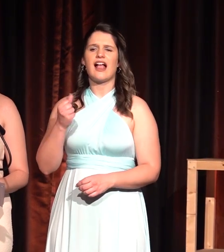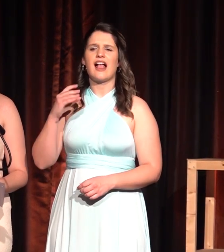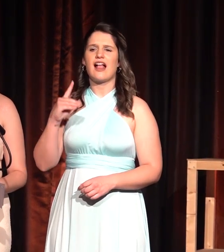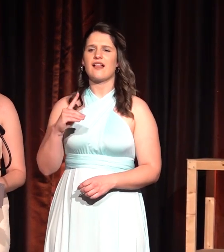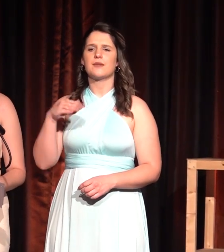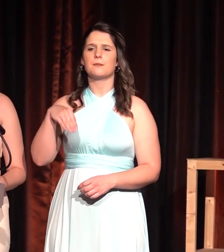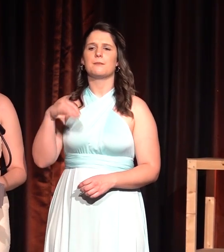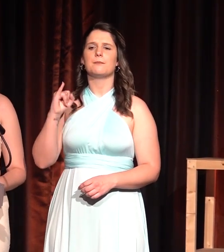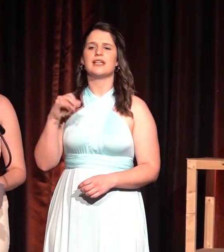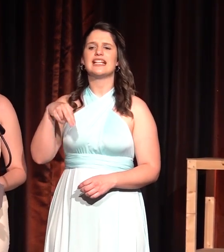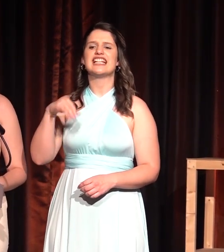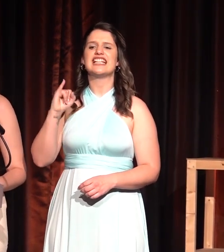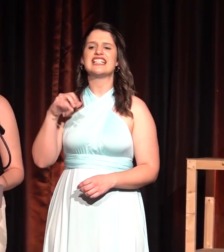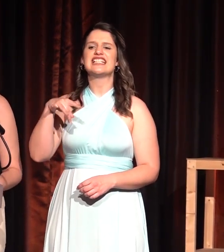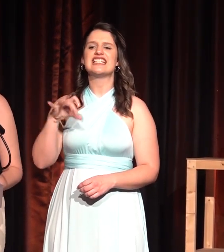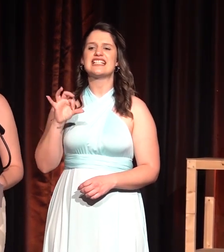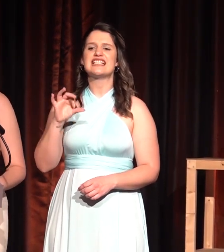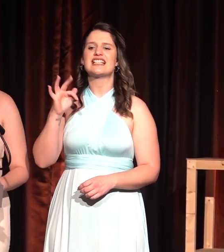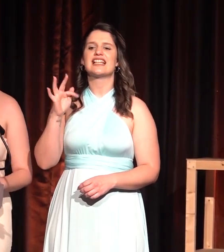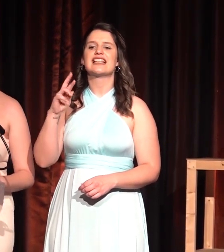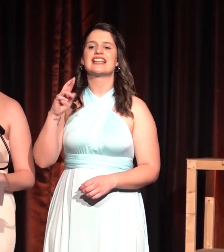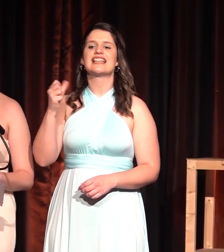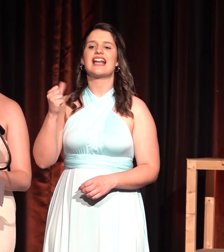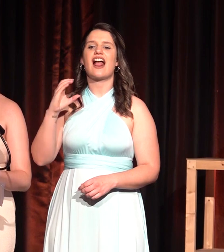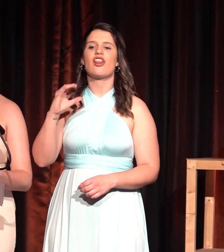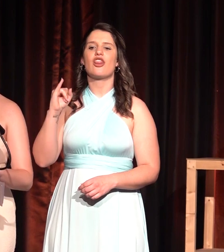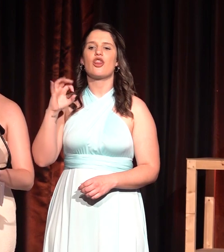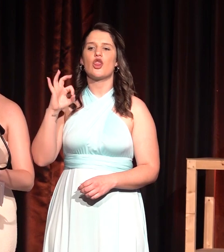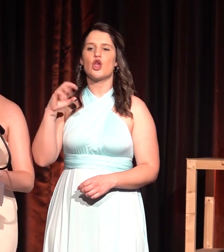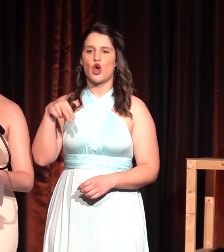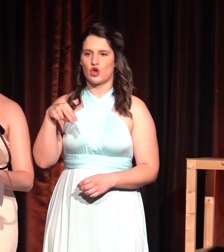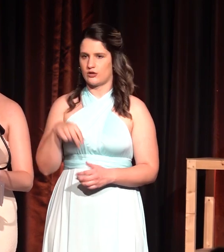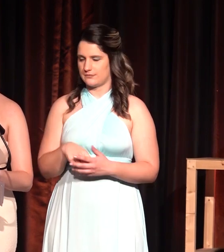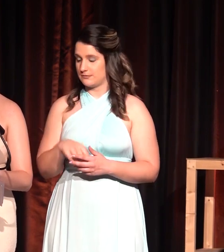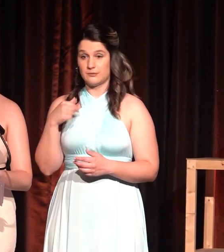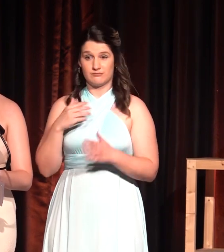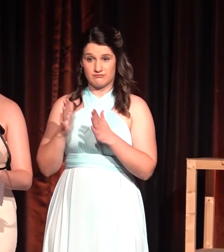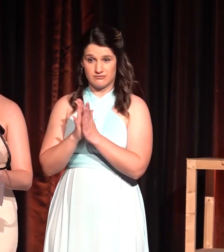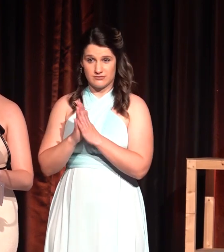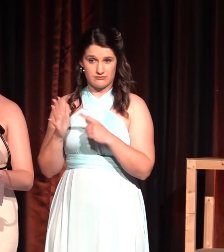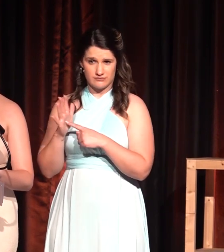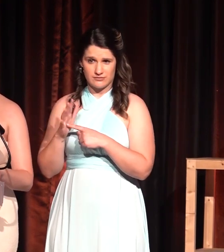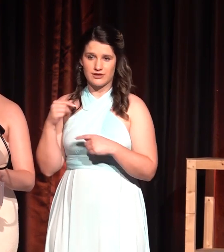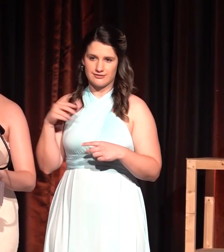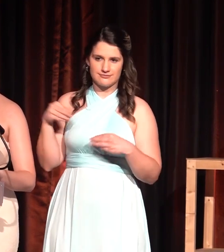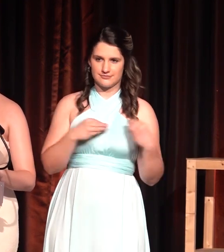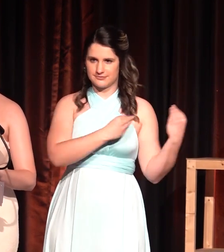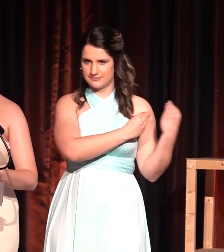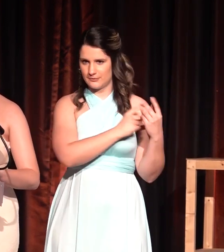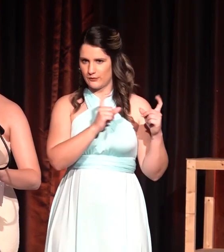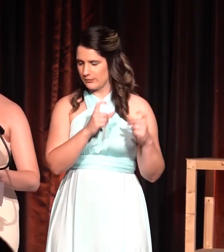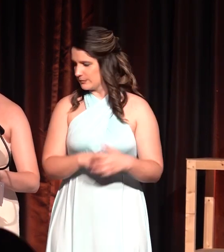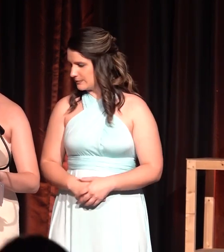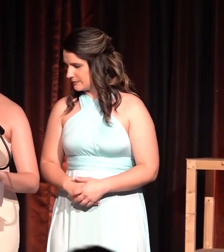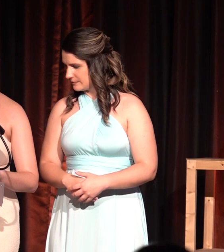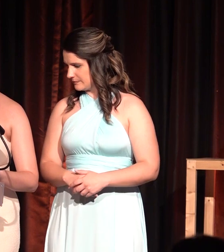Administració i Finances. Tutora Laura Vizcarri, amb l'alumnat de Andrea Arasa, Nina Carles, Noelia Catalán,